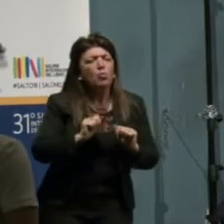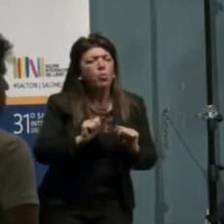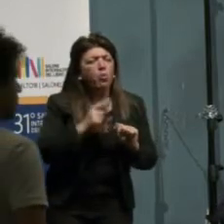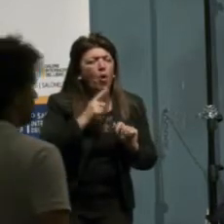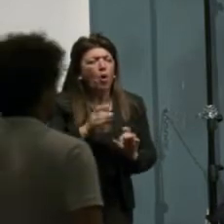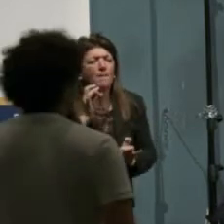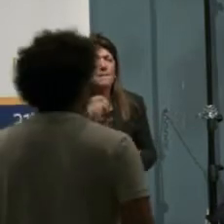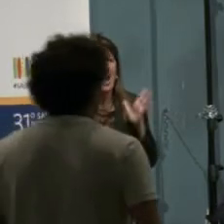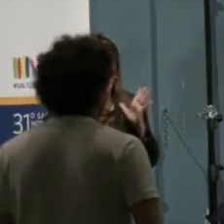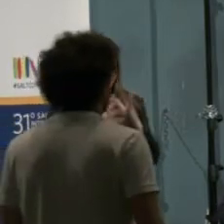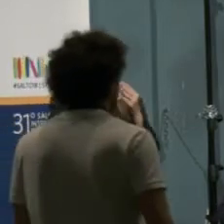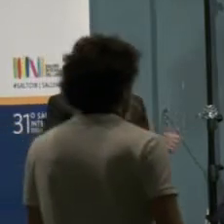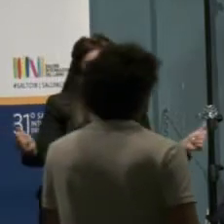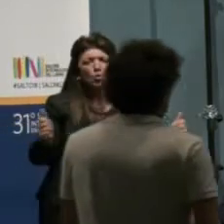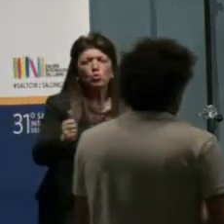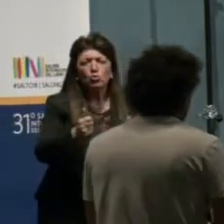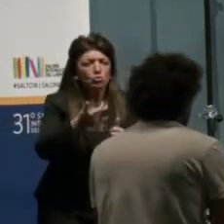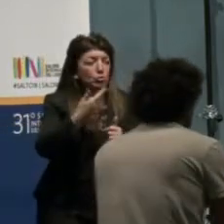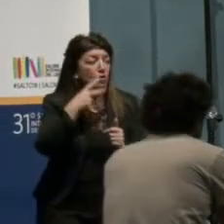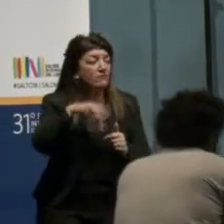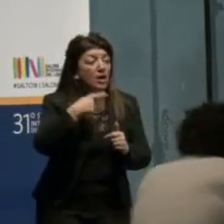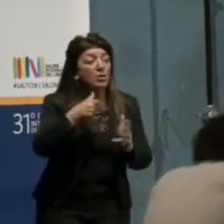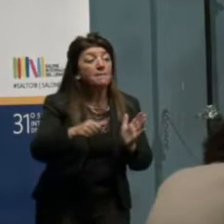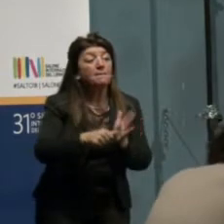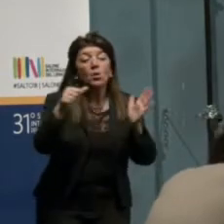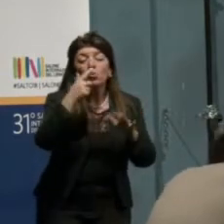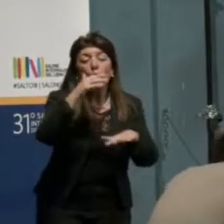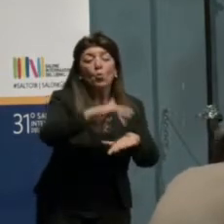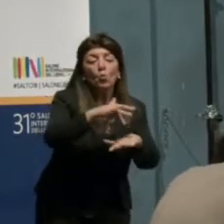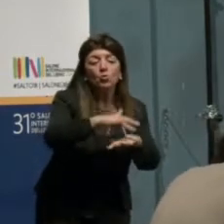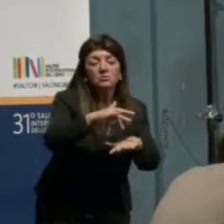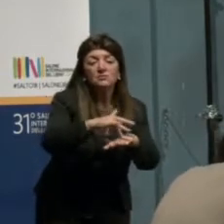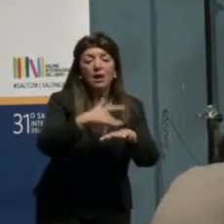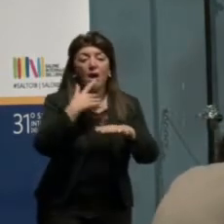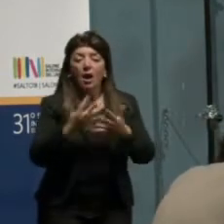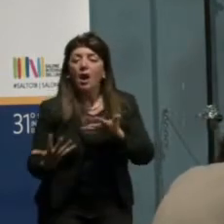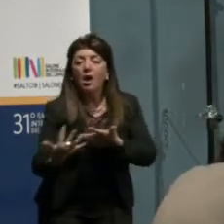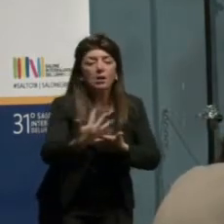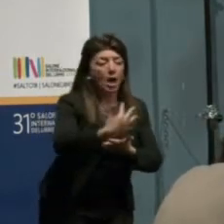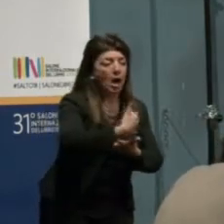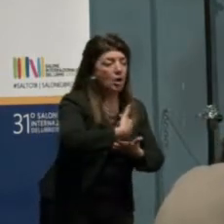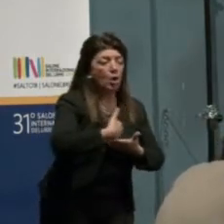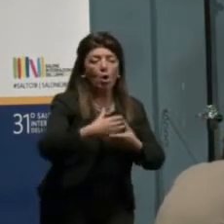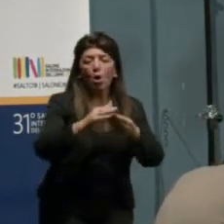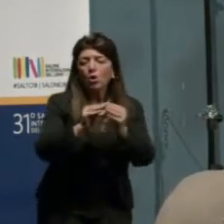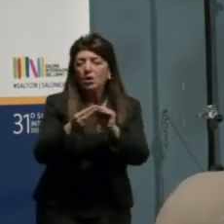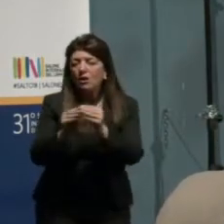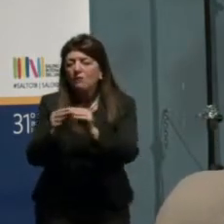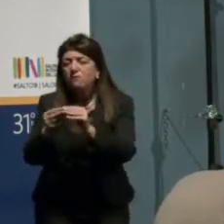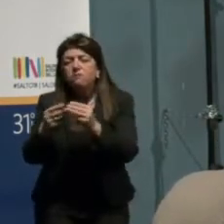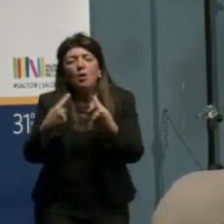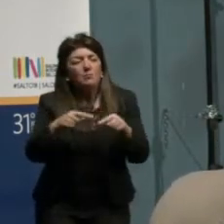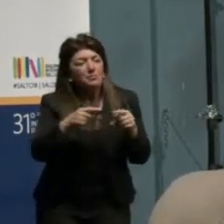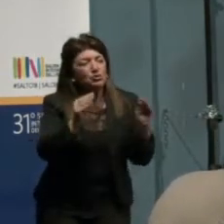distrutta ma quanto è importante usare ad operare raccogliere il racconto del mondo che questi ragazzi